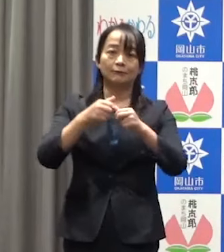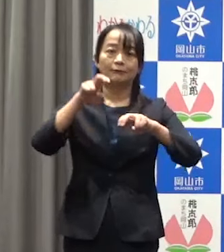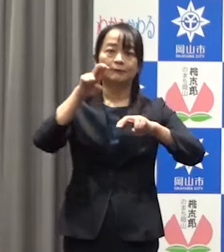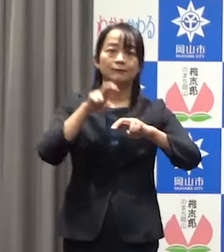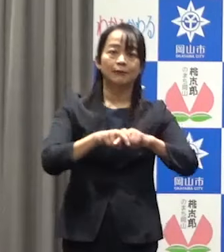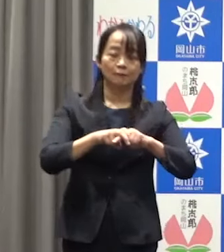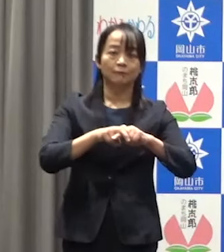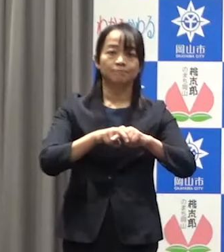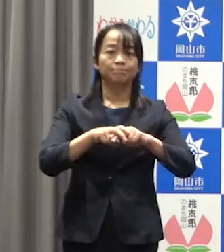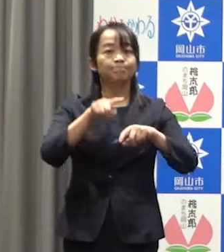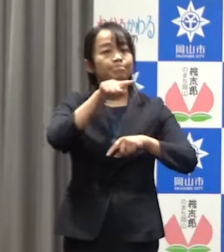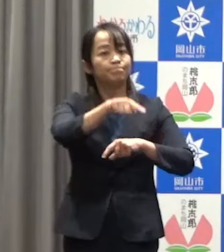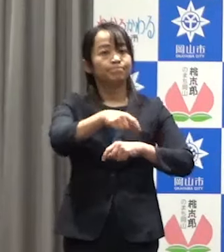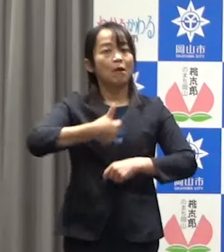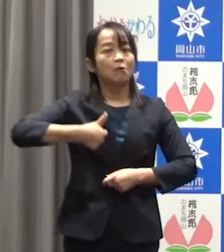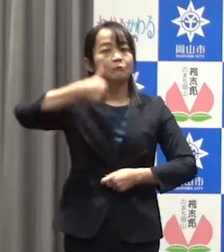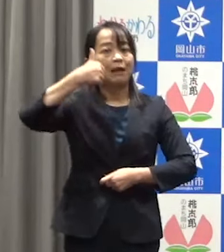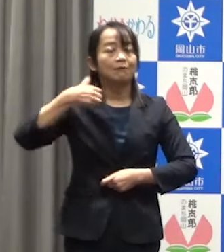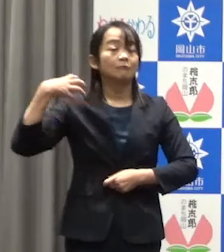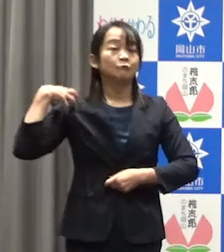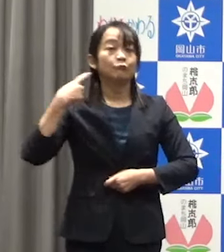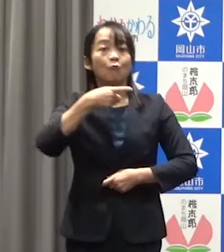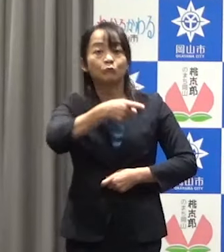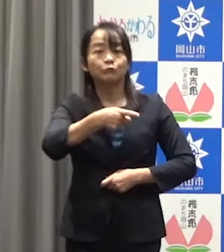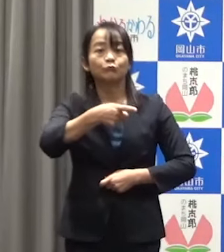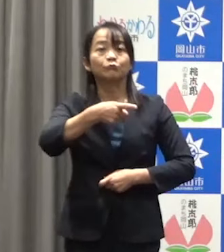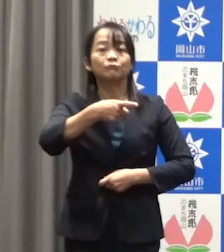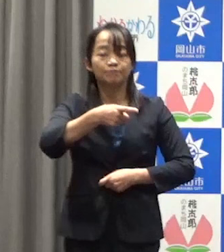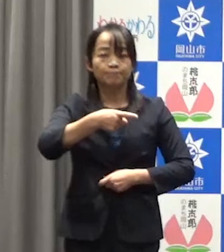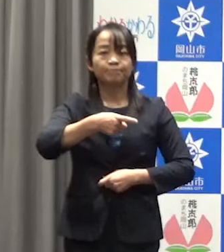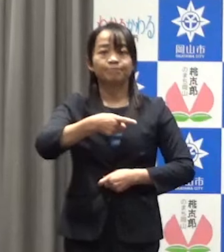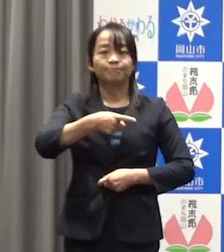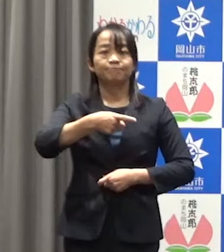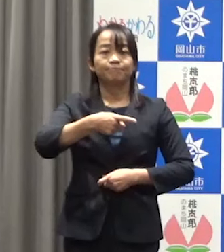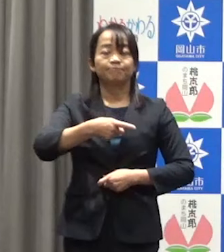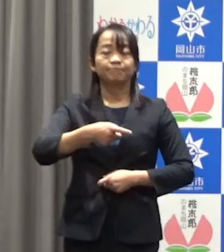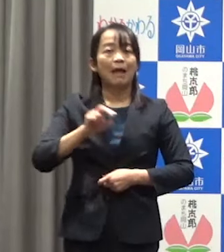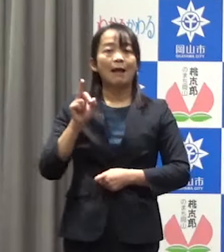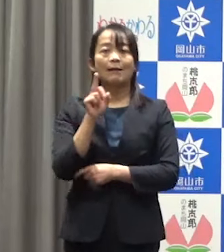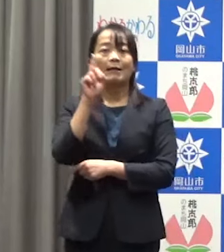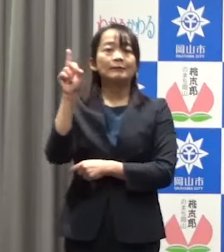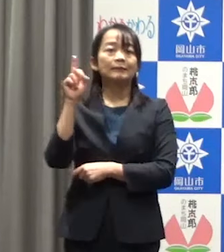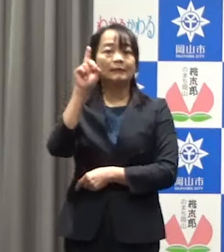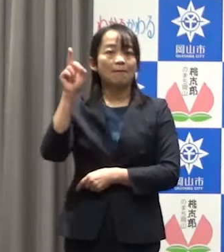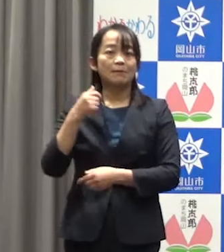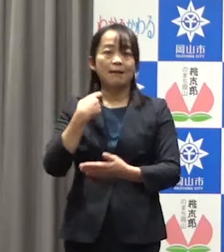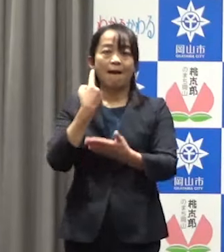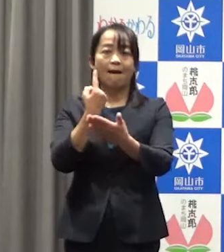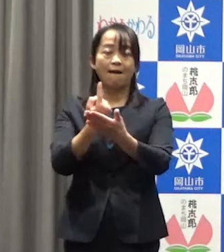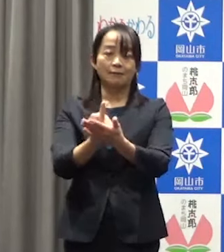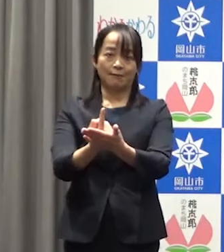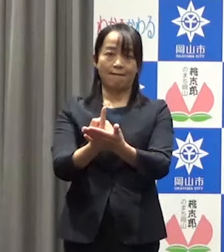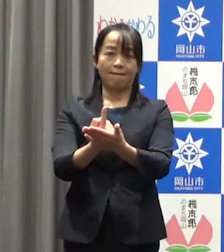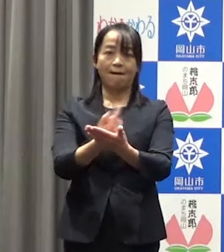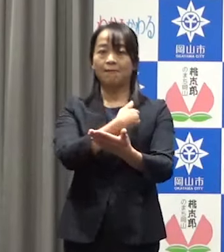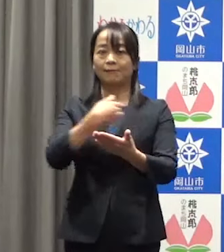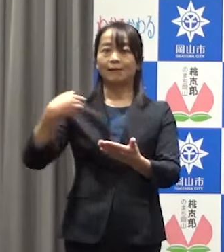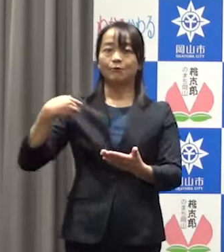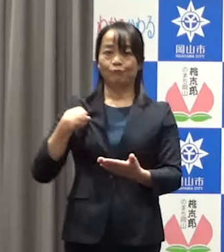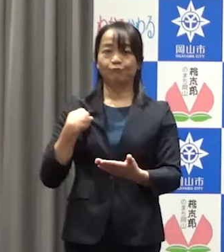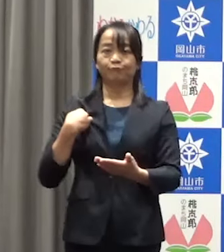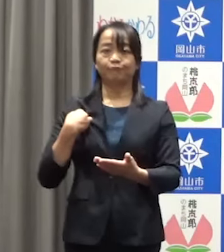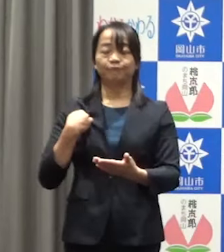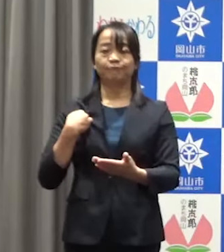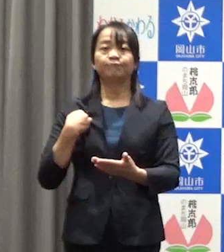が開催する包摂的成長テーマとしたセミナー等への参加、また